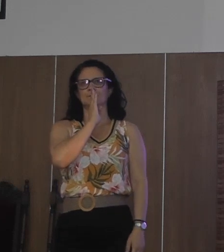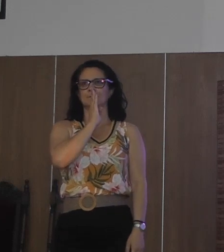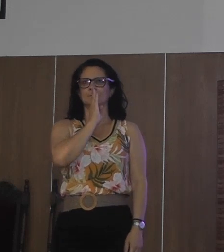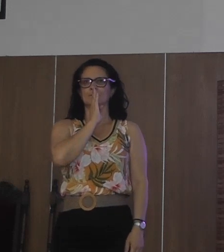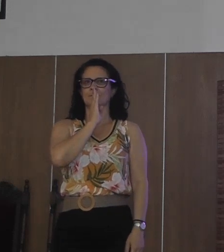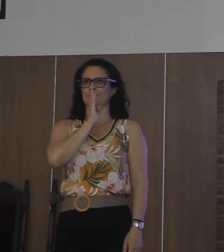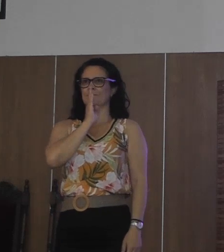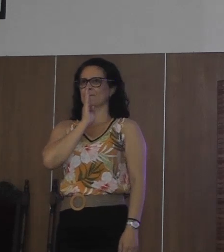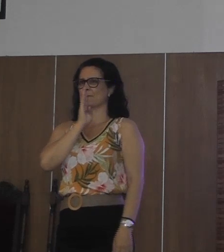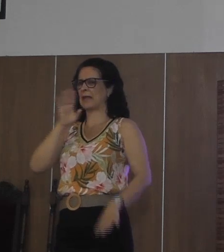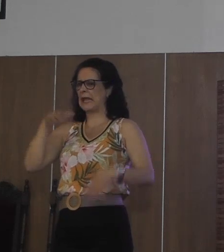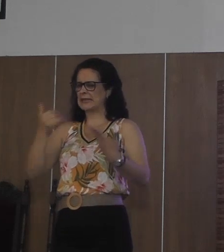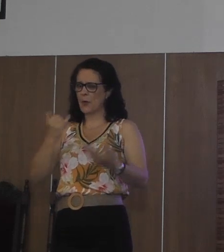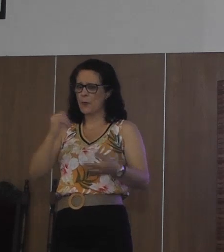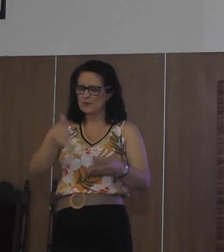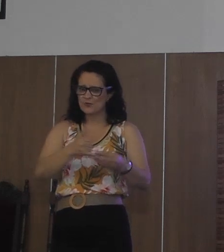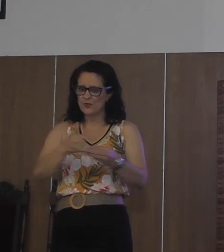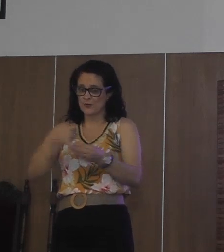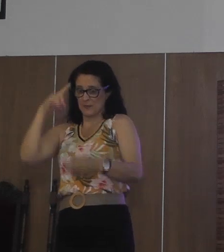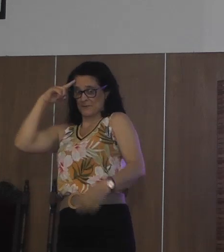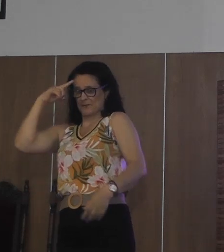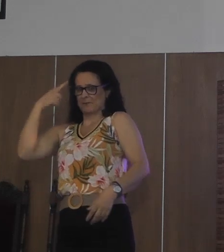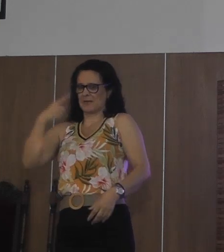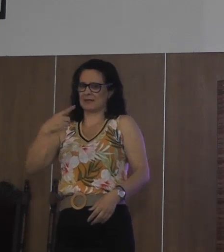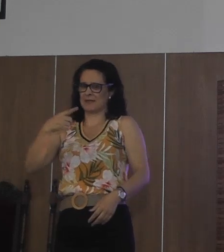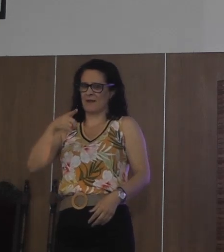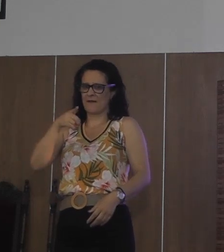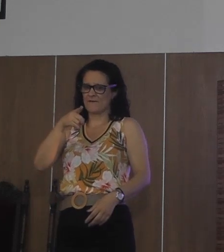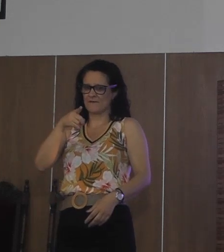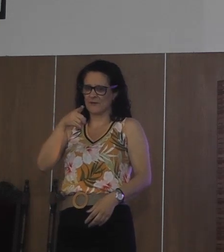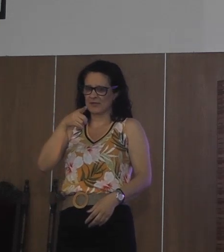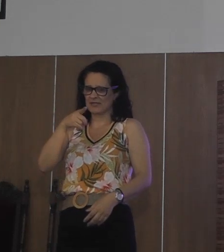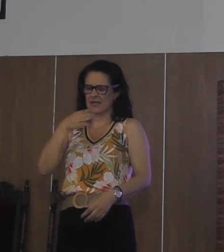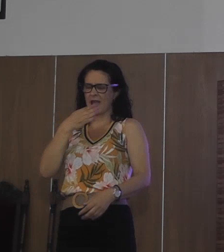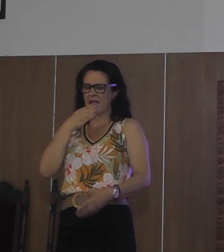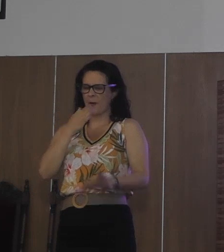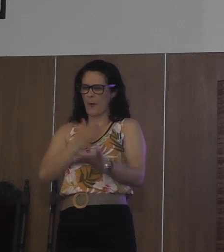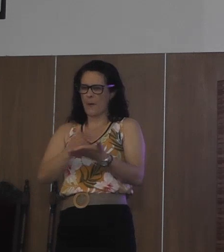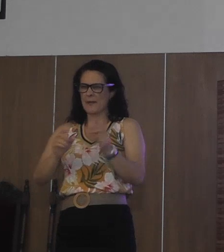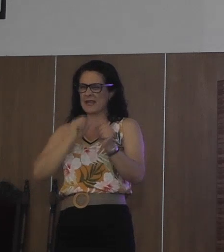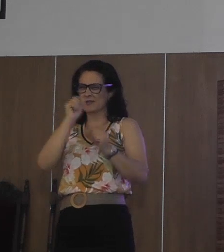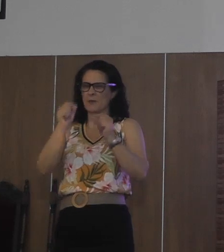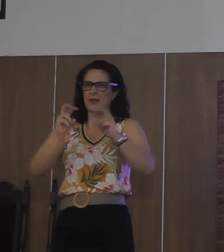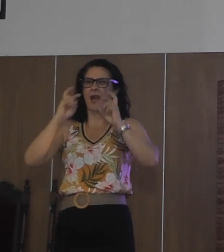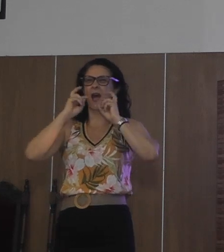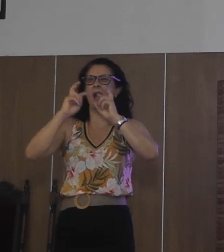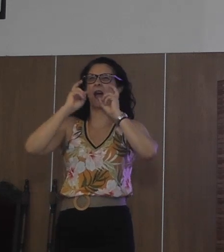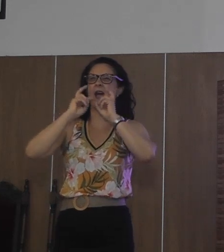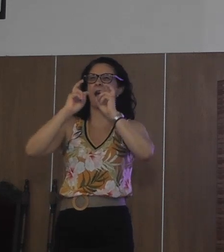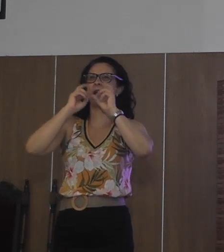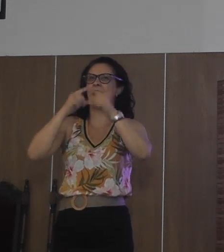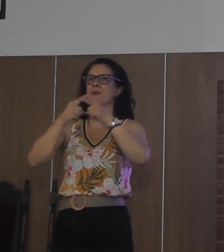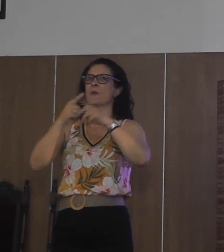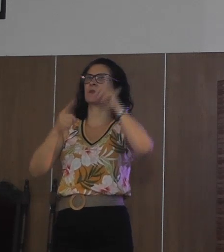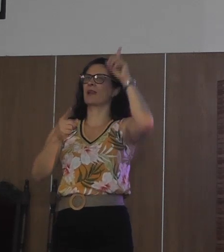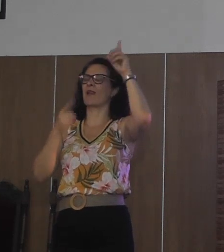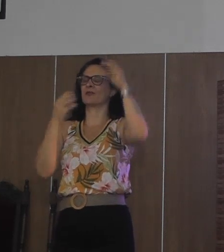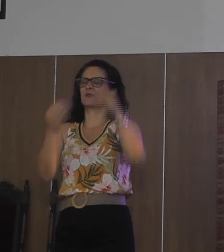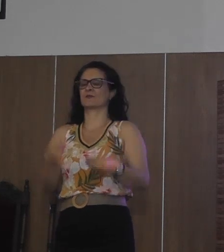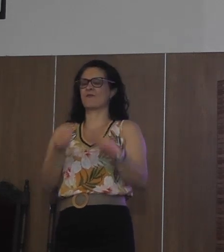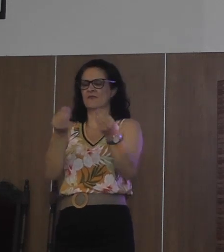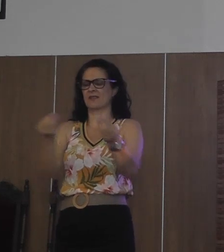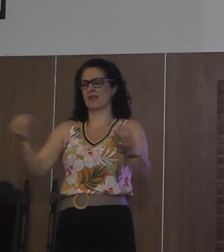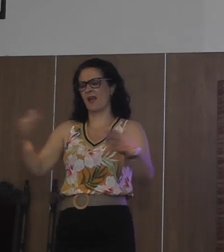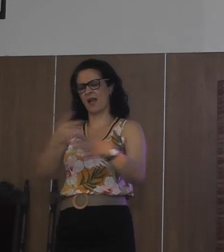Na hora que o Josué ordenar, vocês começam a gritar, porque eu vou dar essa cidade na